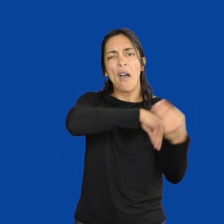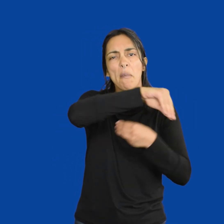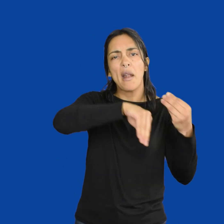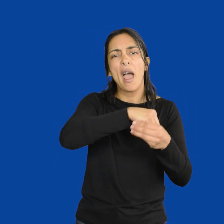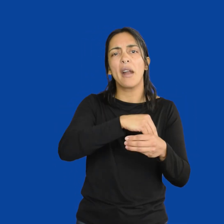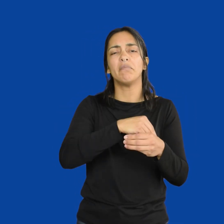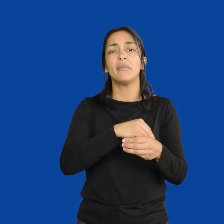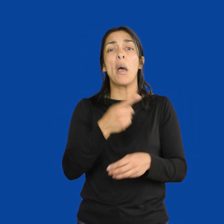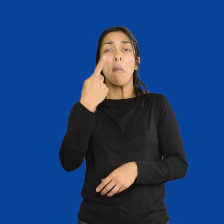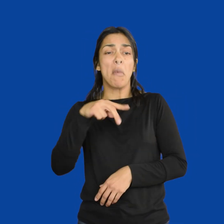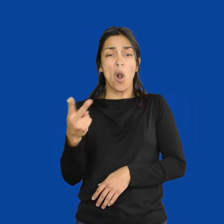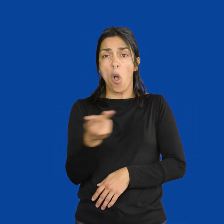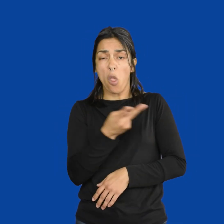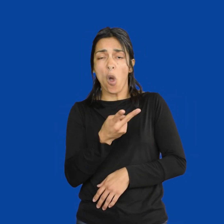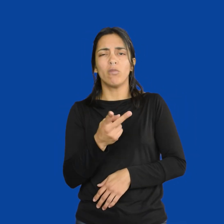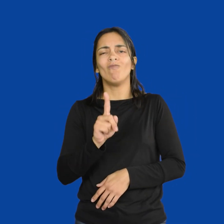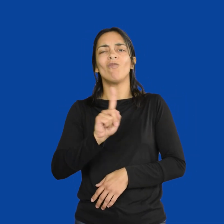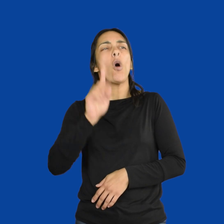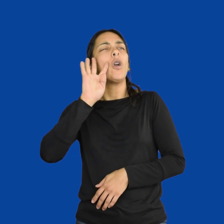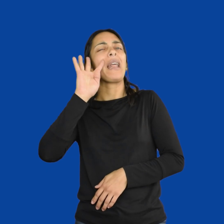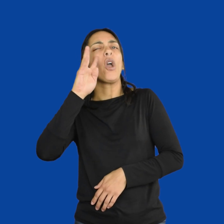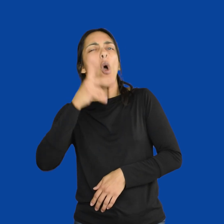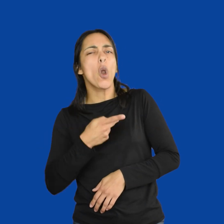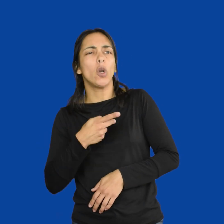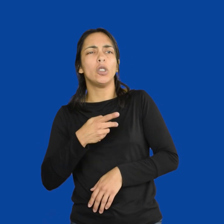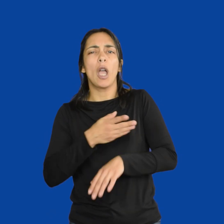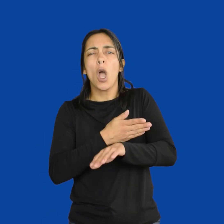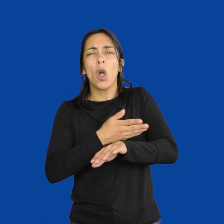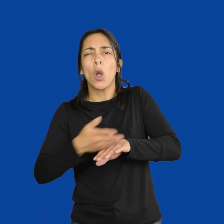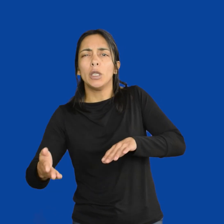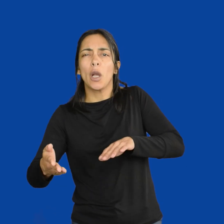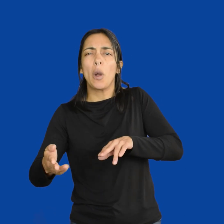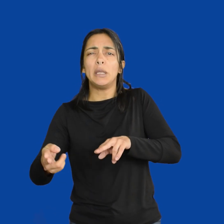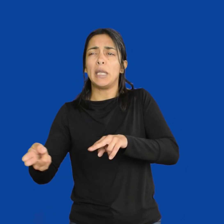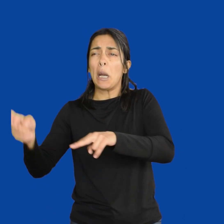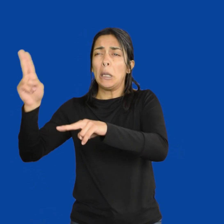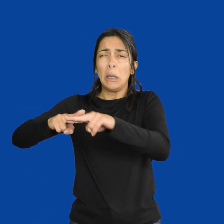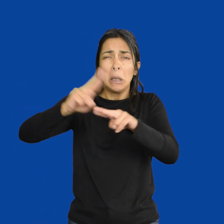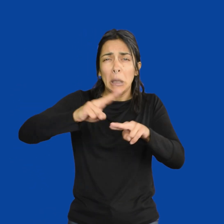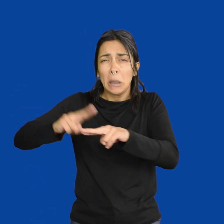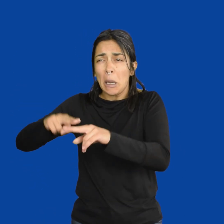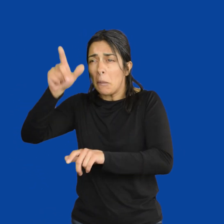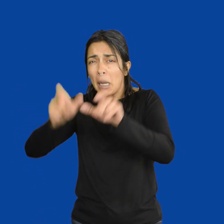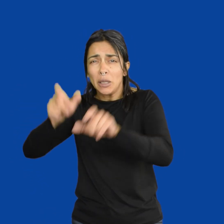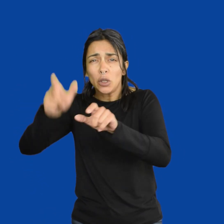lo denomina como peleas familiares, aunque comparten el no reconocimiento a los hechos y a los efectos que